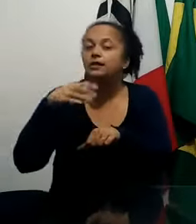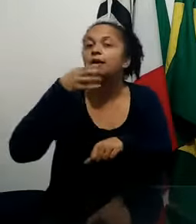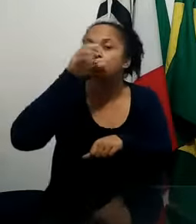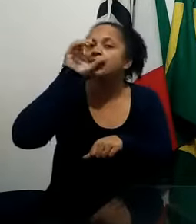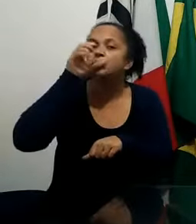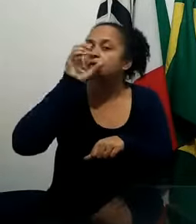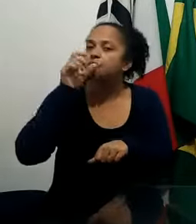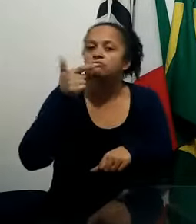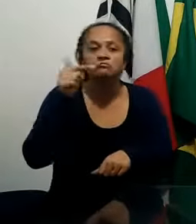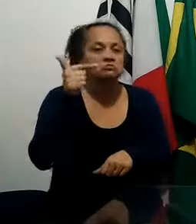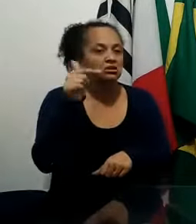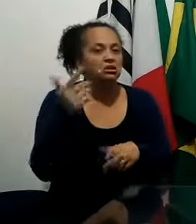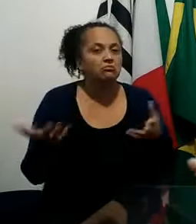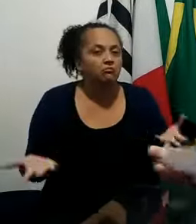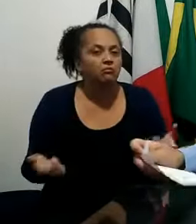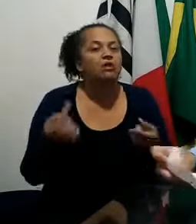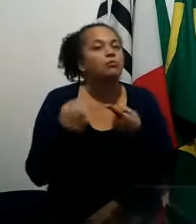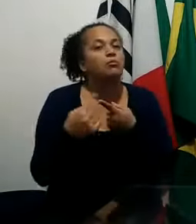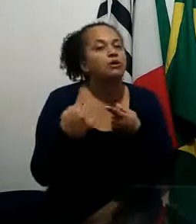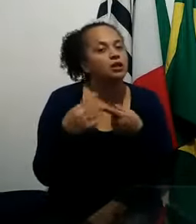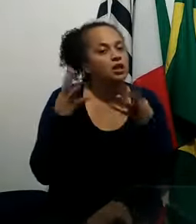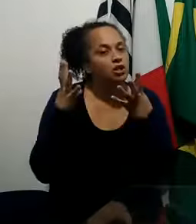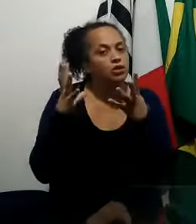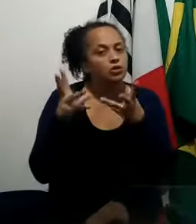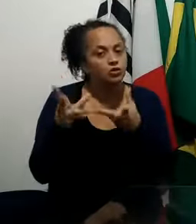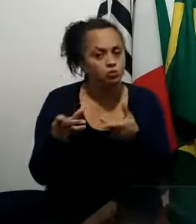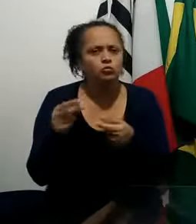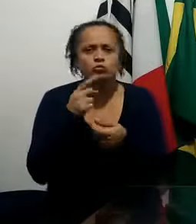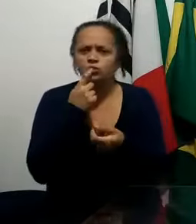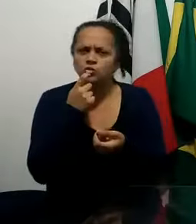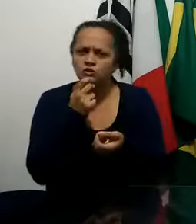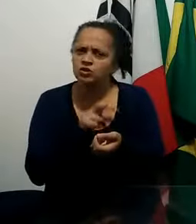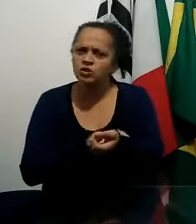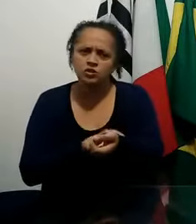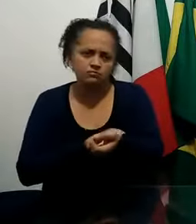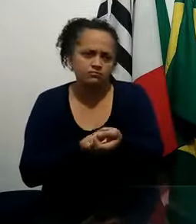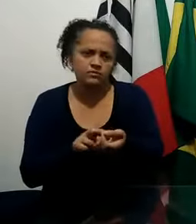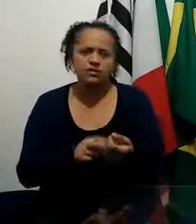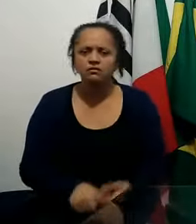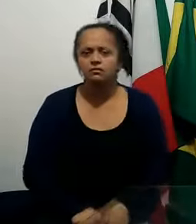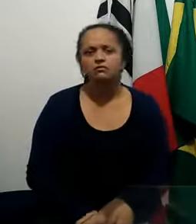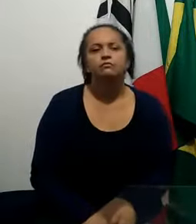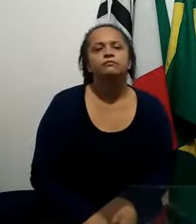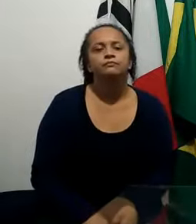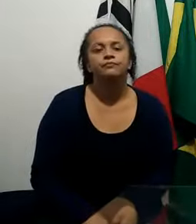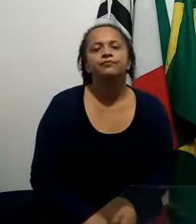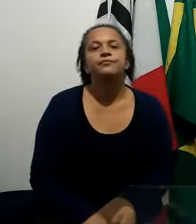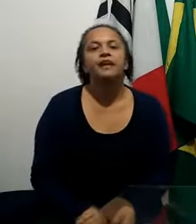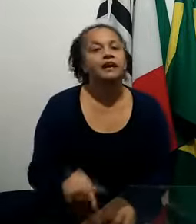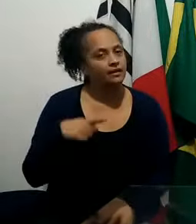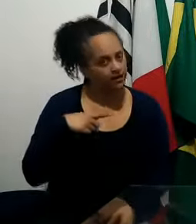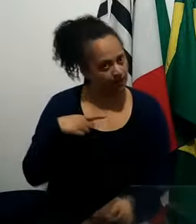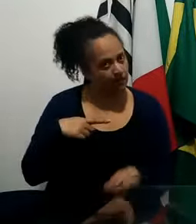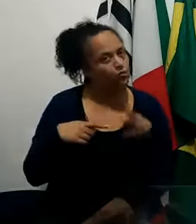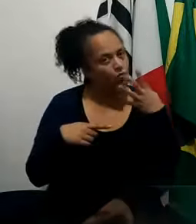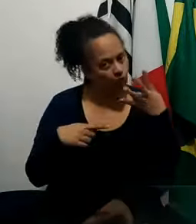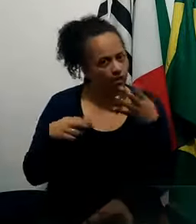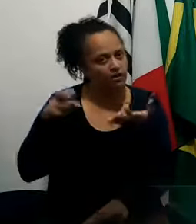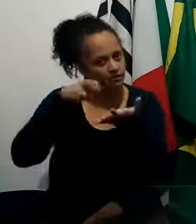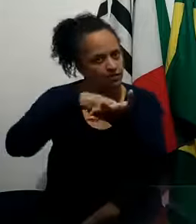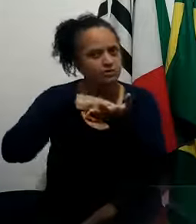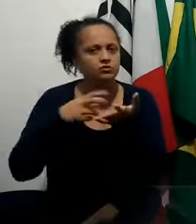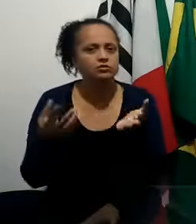com sangue nessa terceira taça. Imagina que terrível. Aí vem a quarta taça da ira de